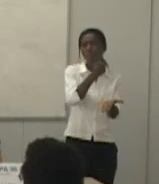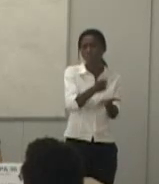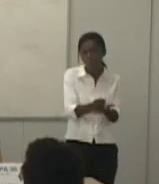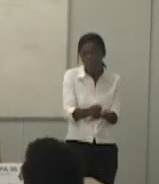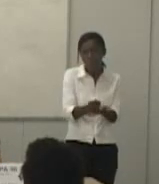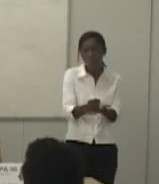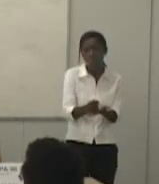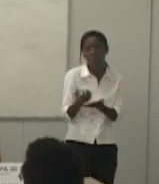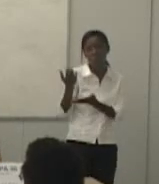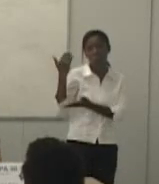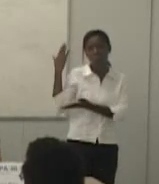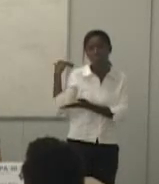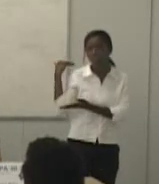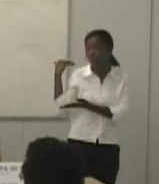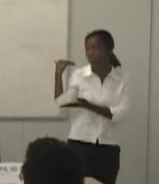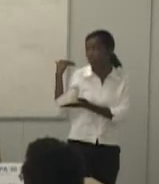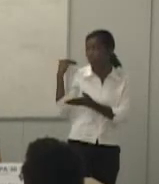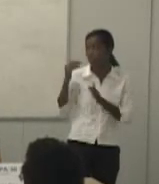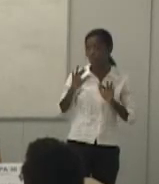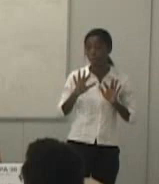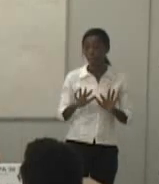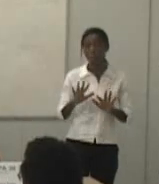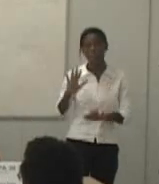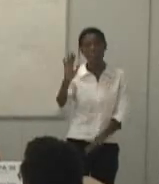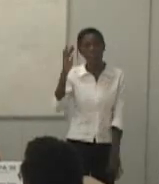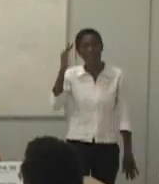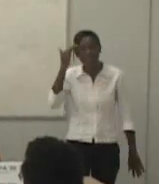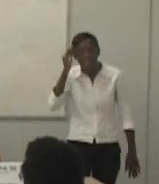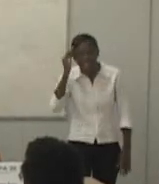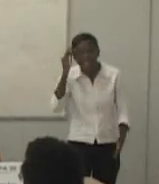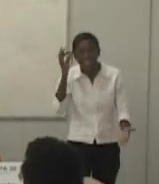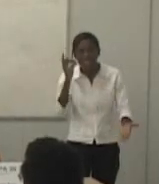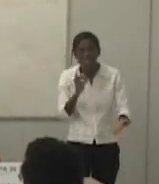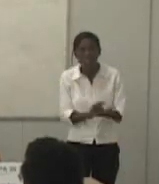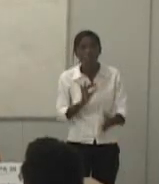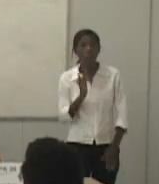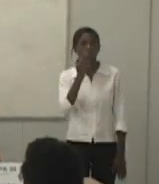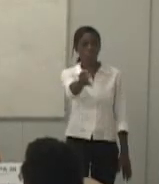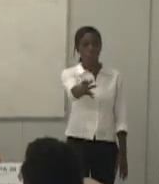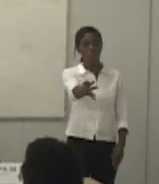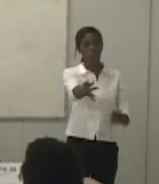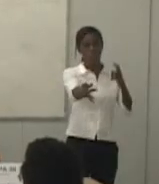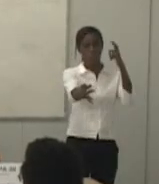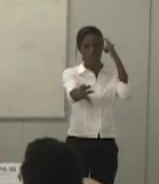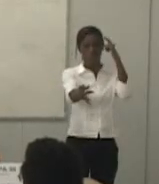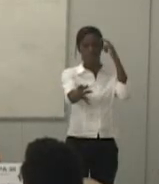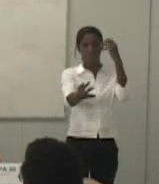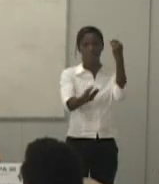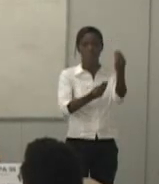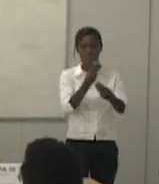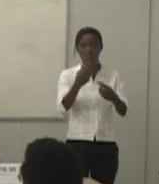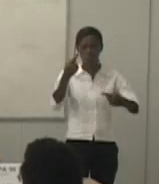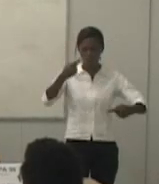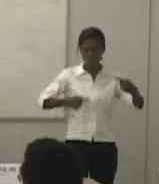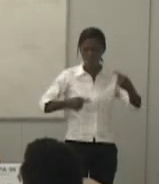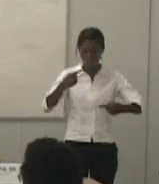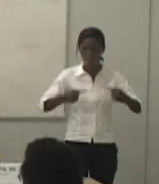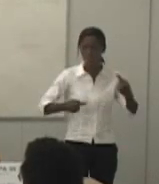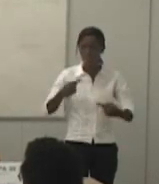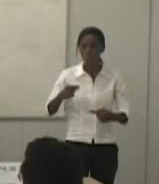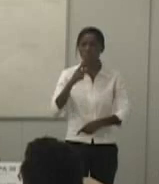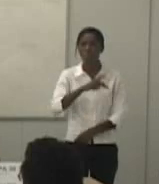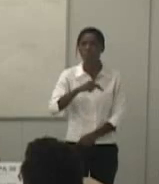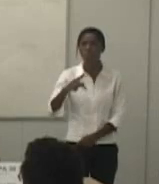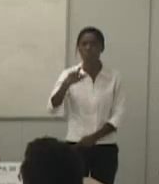posteriormente e mas o que a gente tem que ter são olhos pro Futuro isso fez parte do discurso de posse do Professor